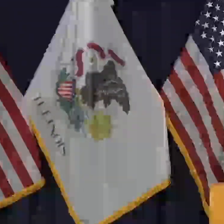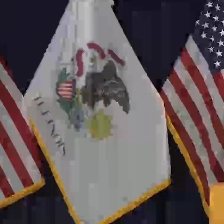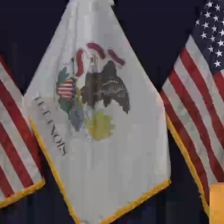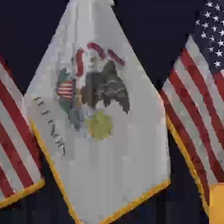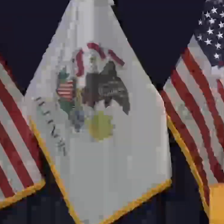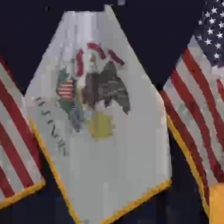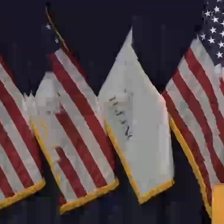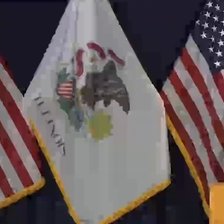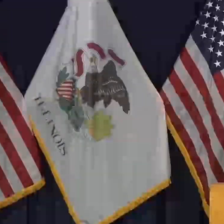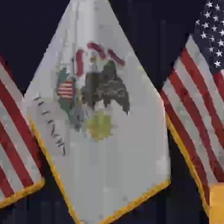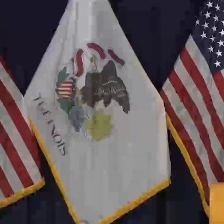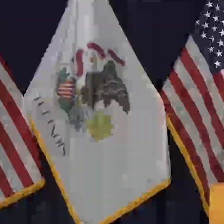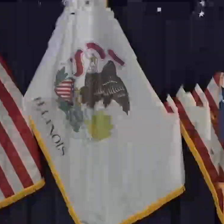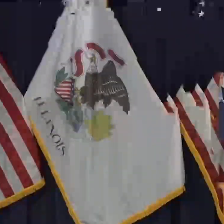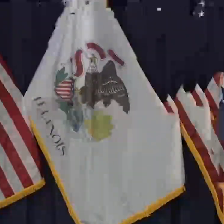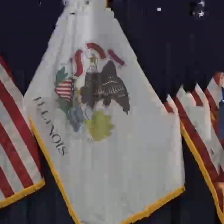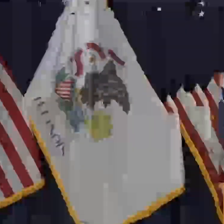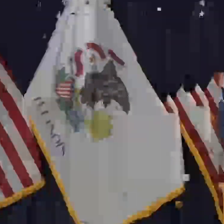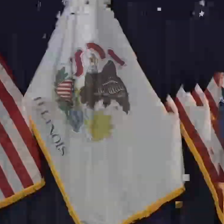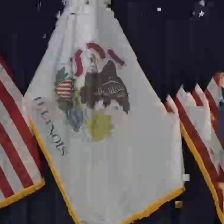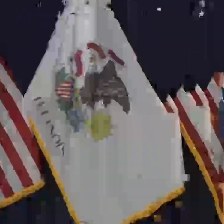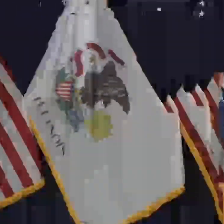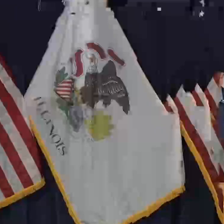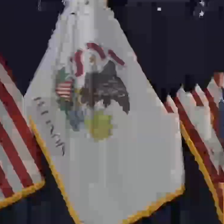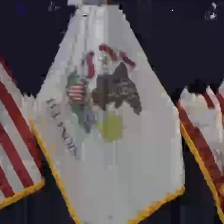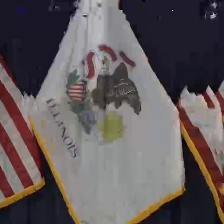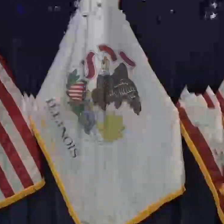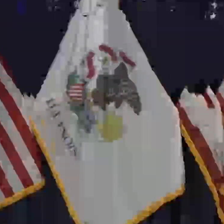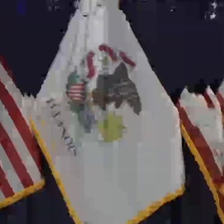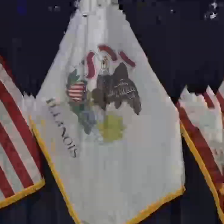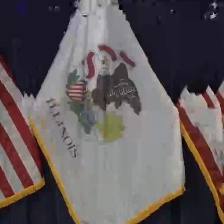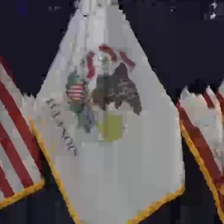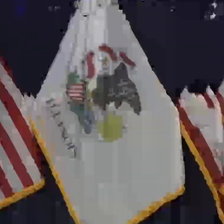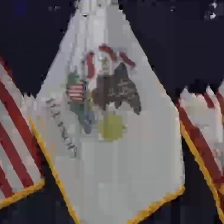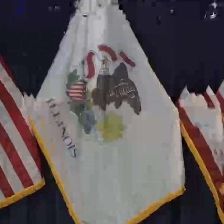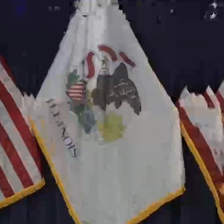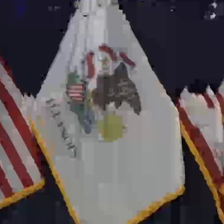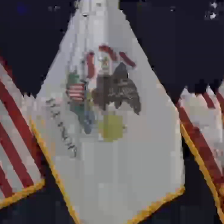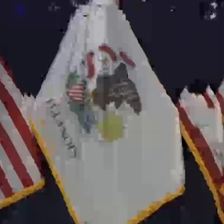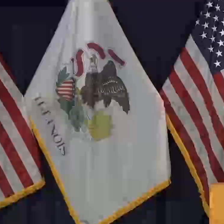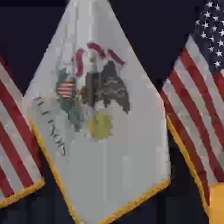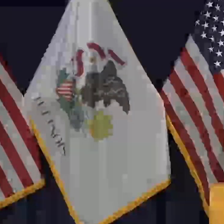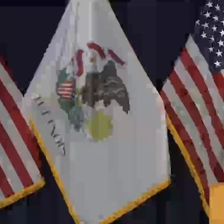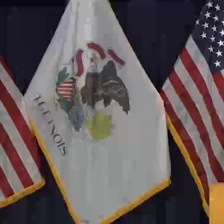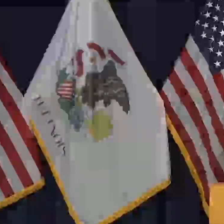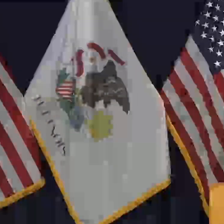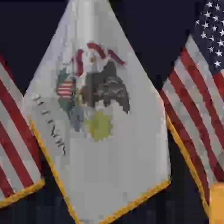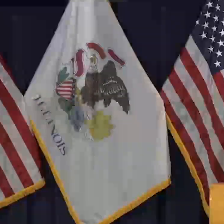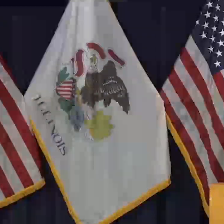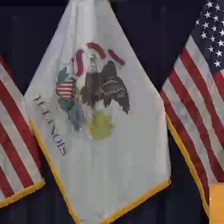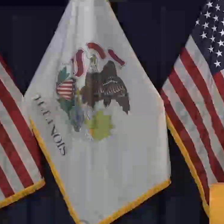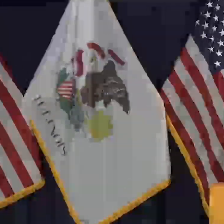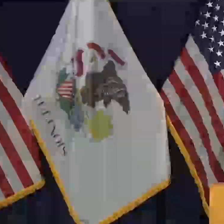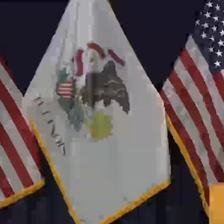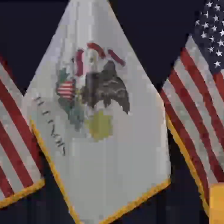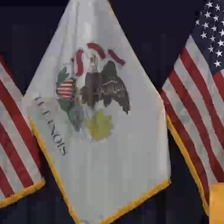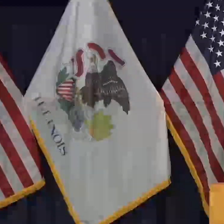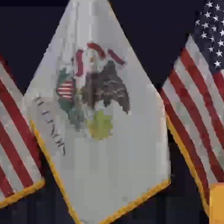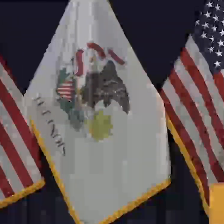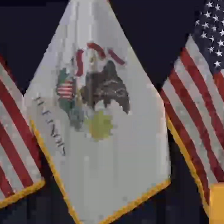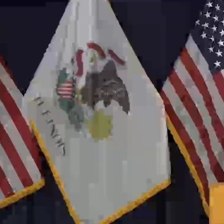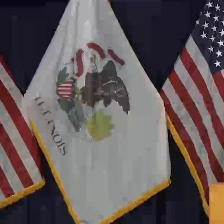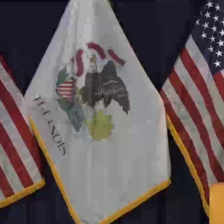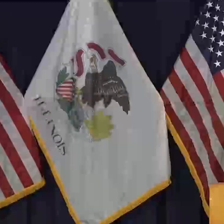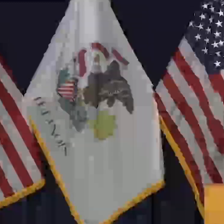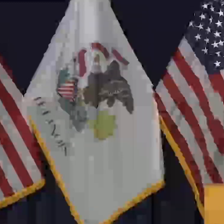hemos activado el centro de llamadas bilingüe para poder responder a todas sus preguntas, y nuestro equipo se ha comprometido y